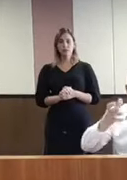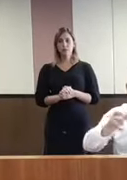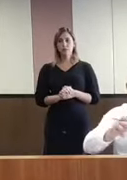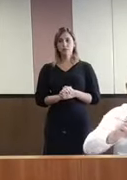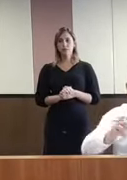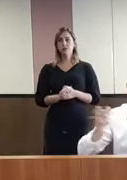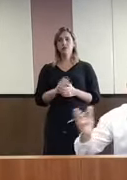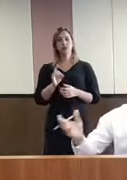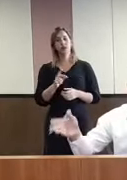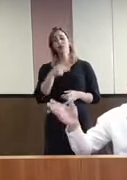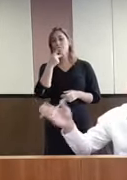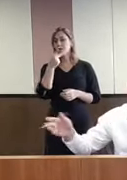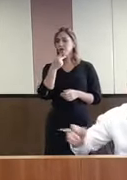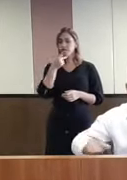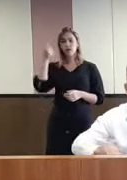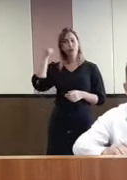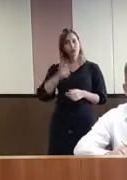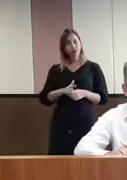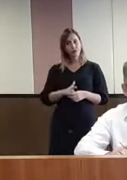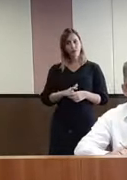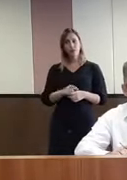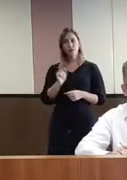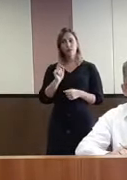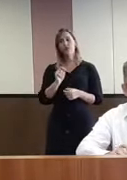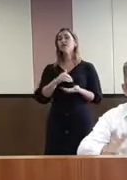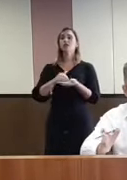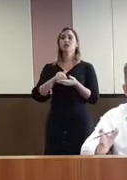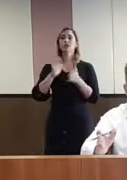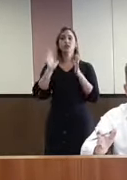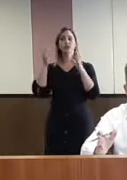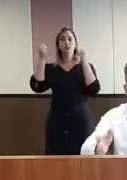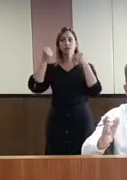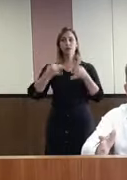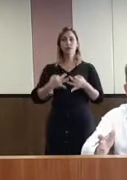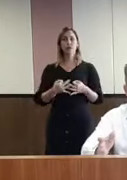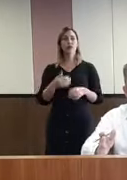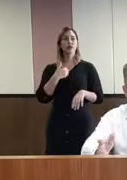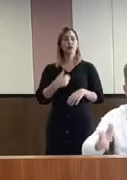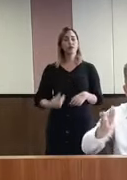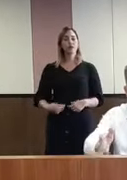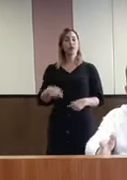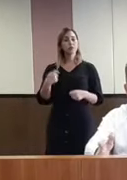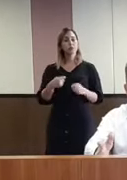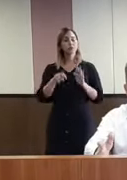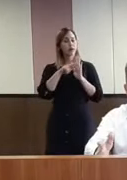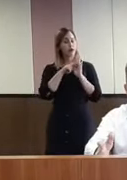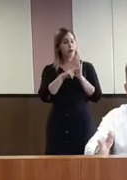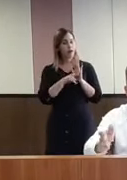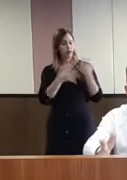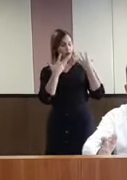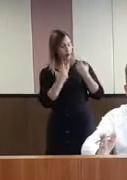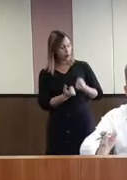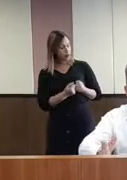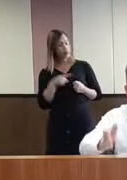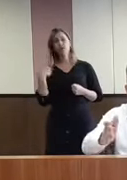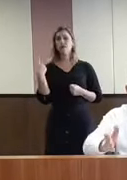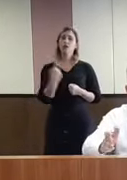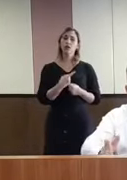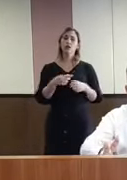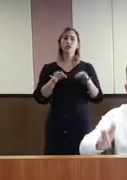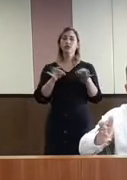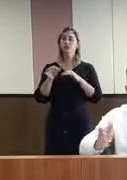para reforçar essa linha já explicada pelo secretário Gilberto, gente, o governo tem que seguir um protocolo. Nós vamos